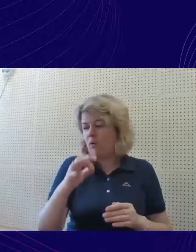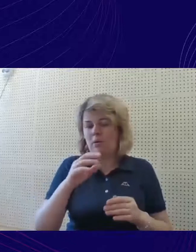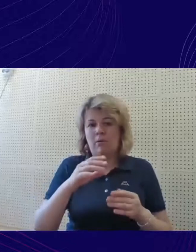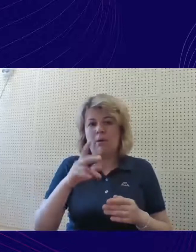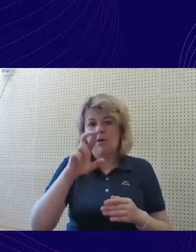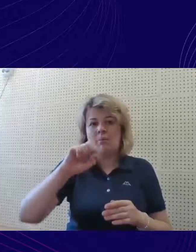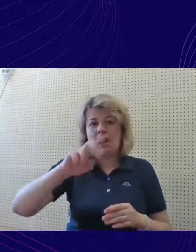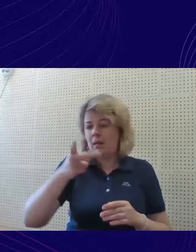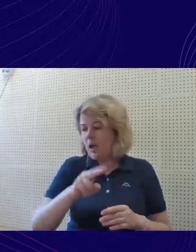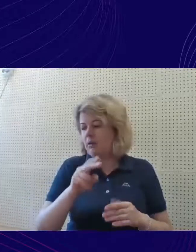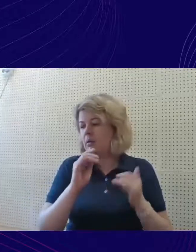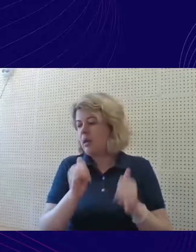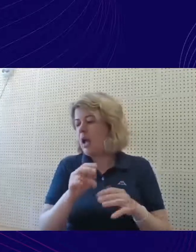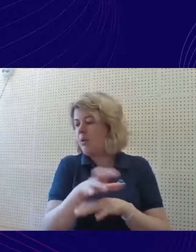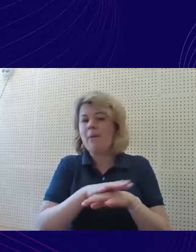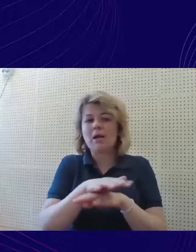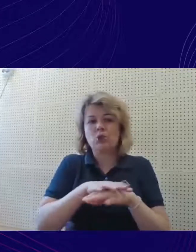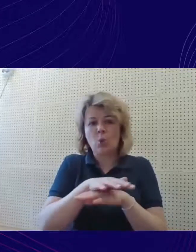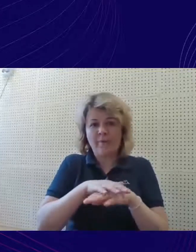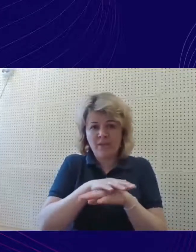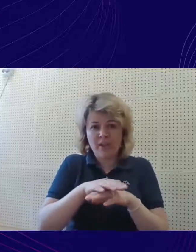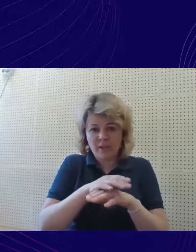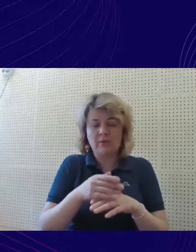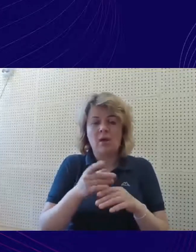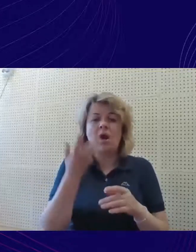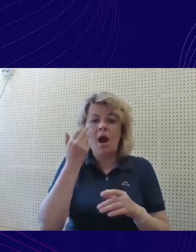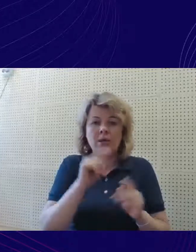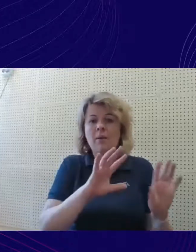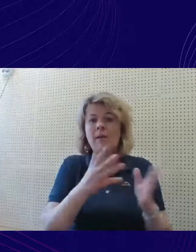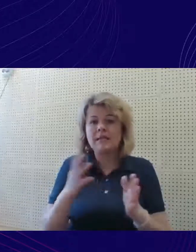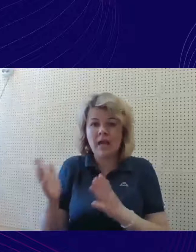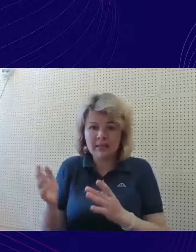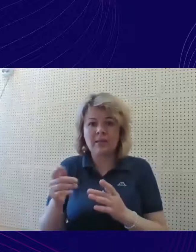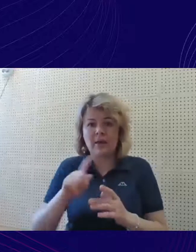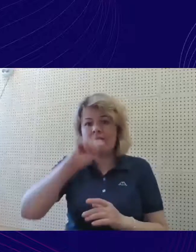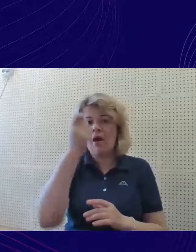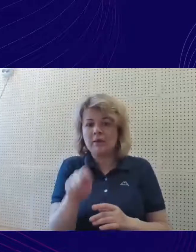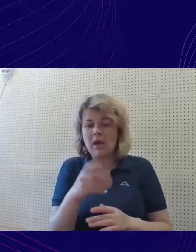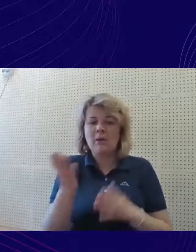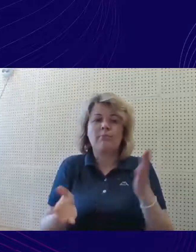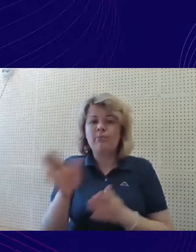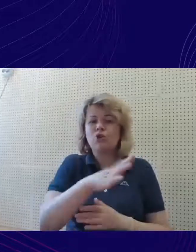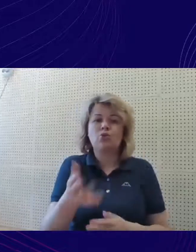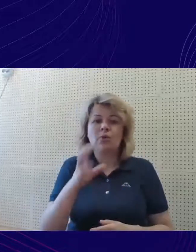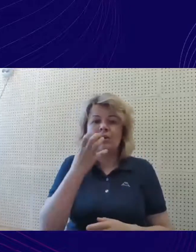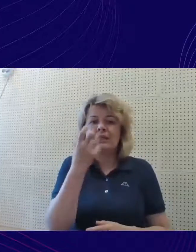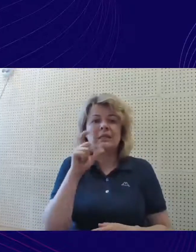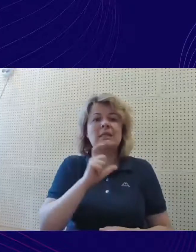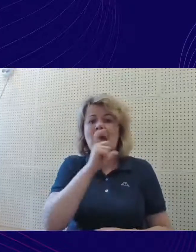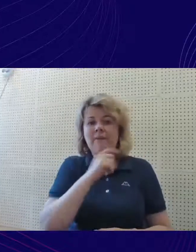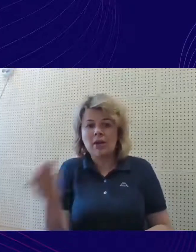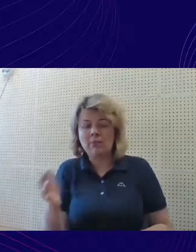когда происходила война между Севером и Югом. Потому что, с его точки зрения, современное нижнее белье